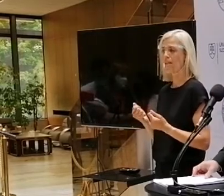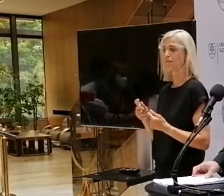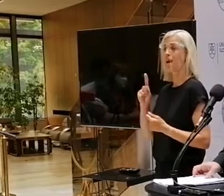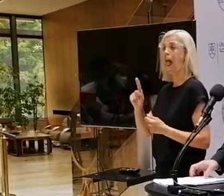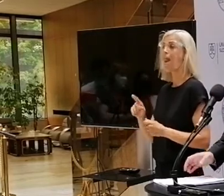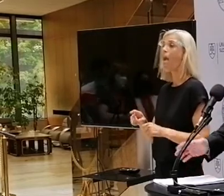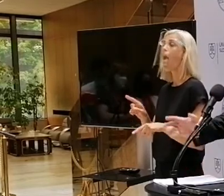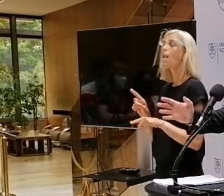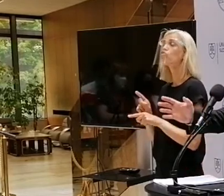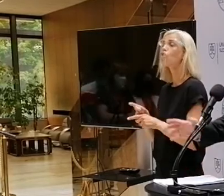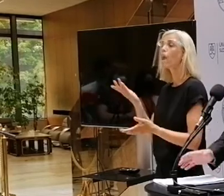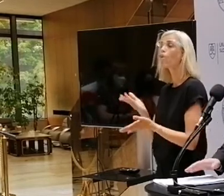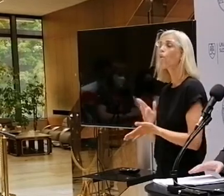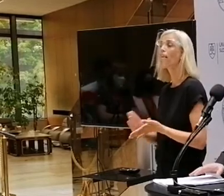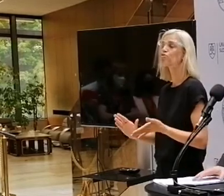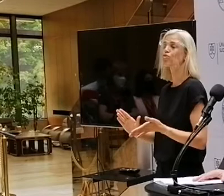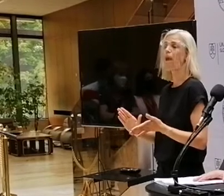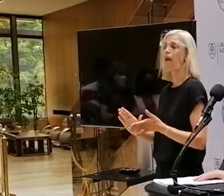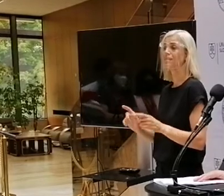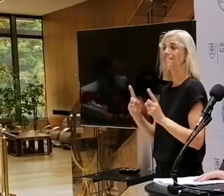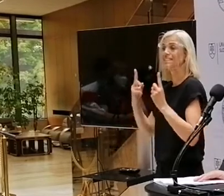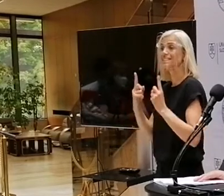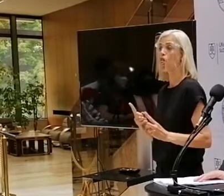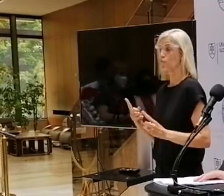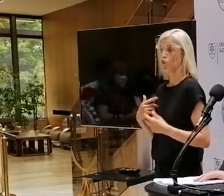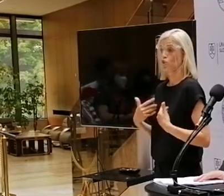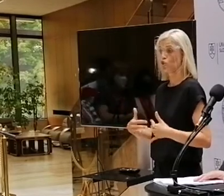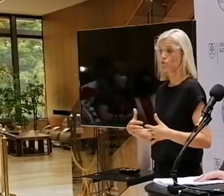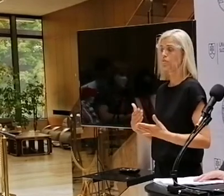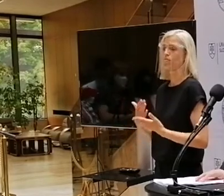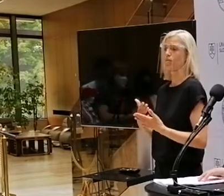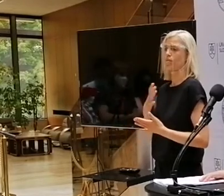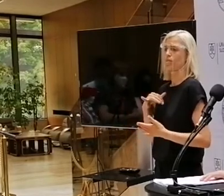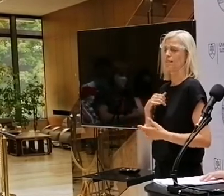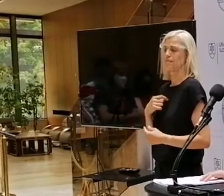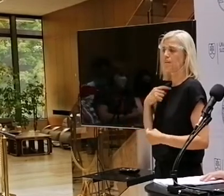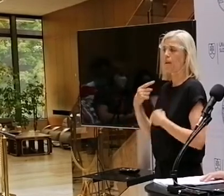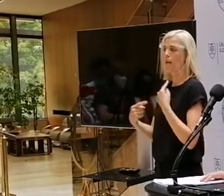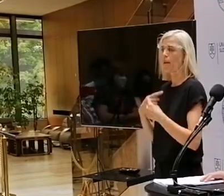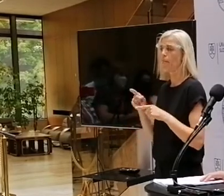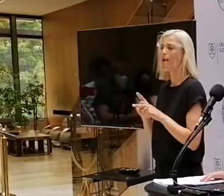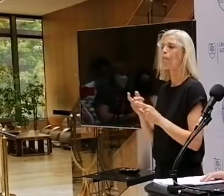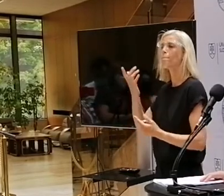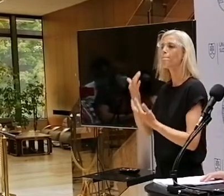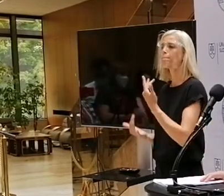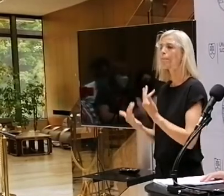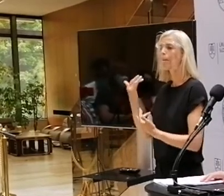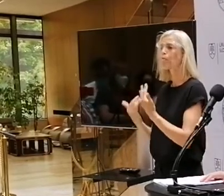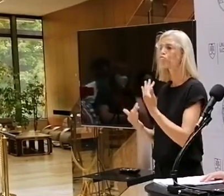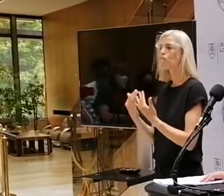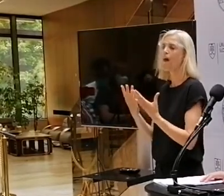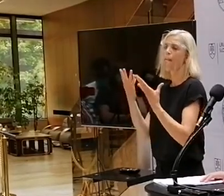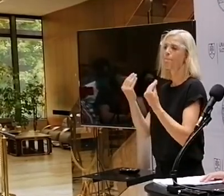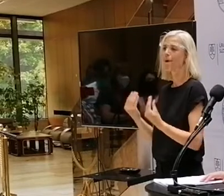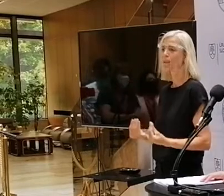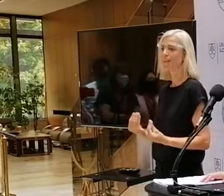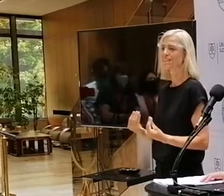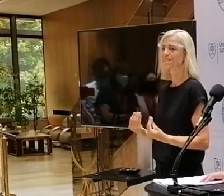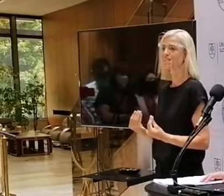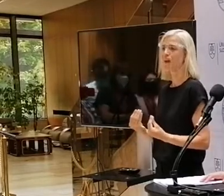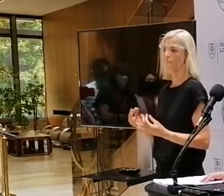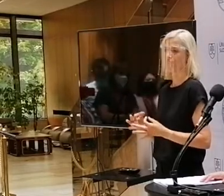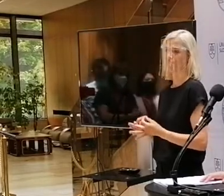ako to bude, tak nechcem preniesť tieto spory, myslím teraz tie prepočtové a matematické,